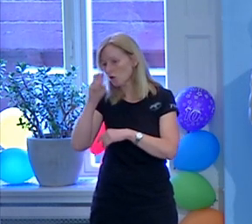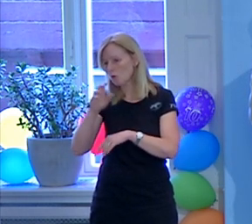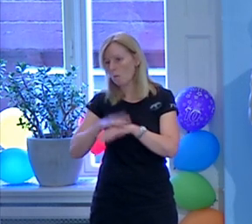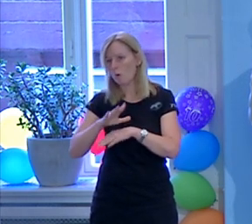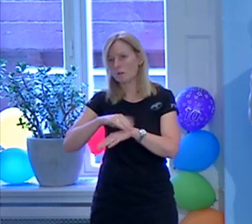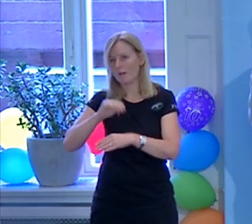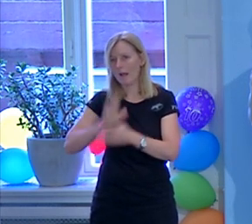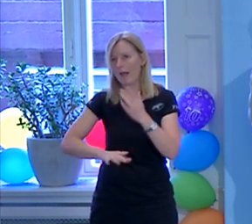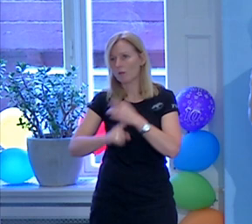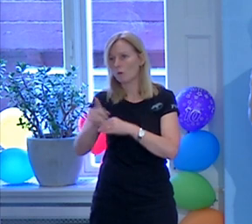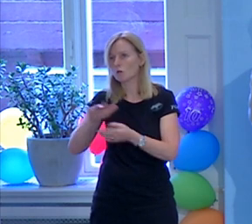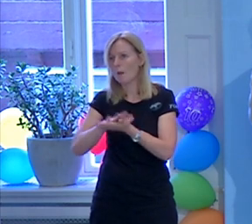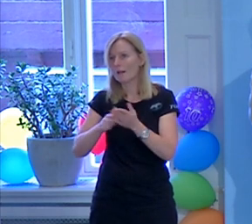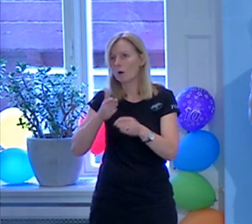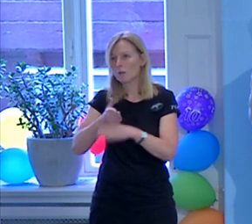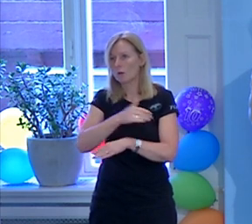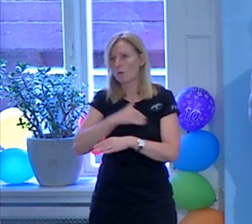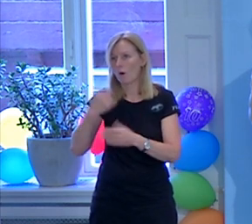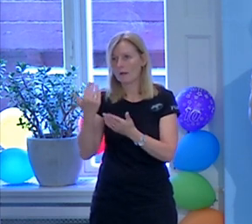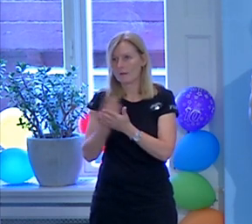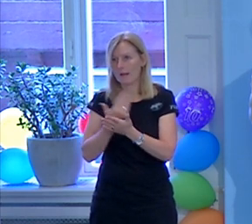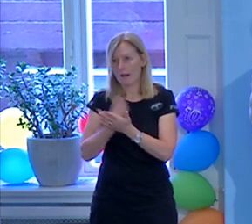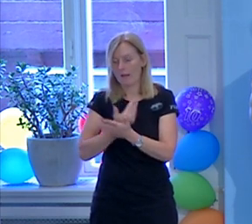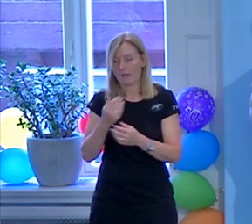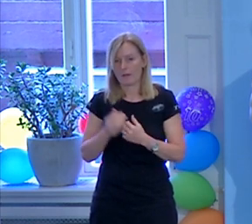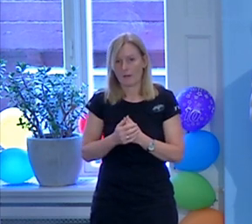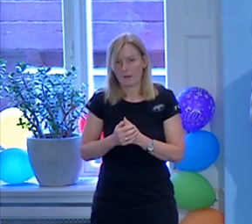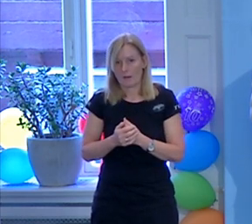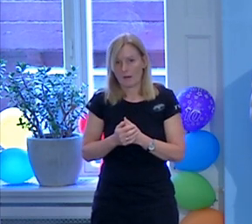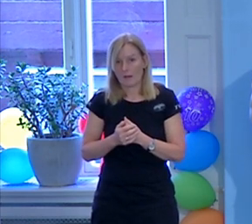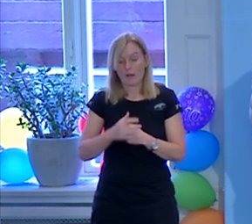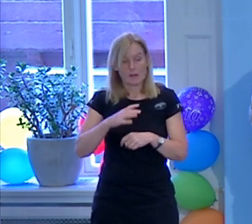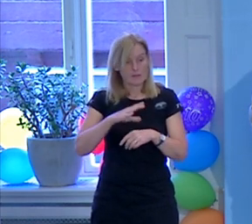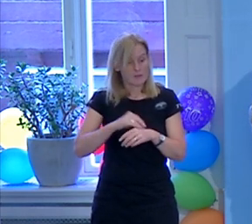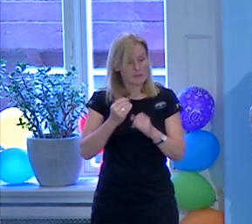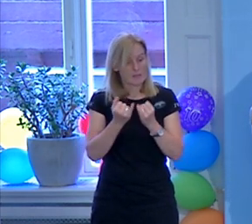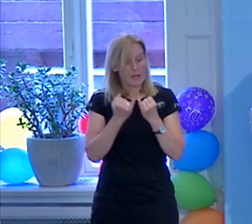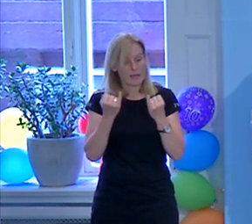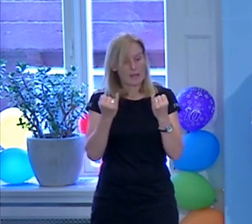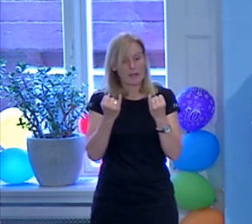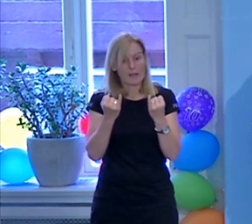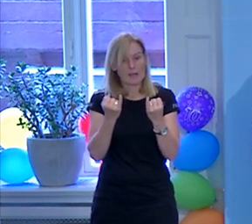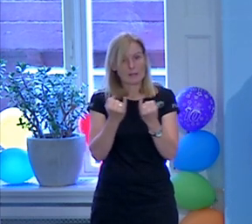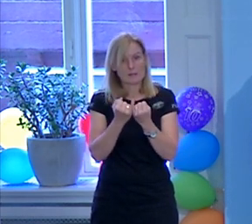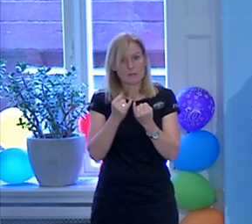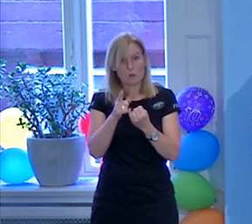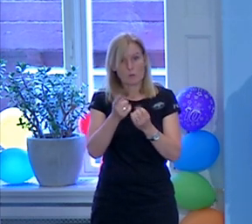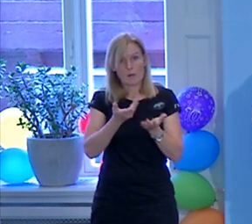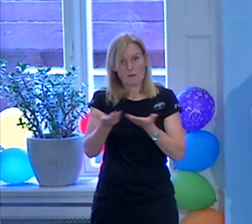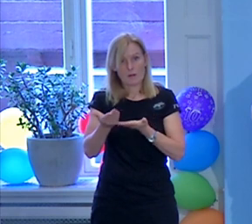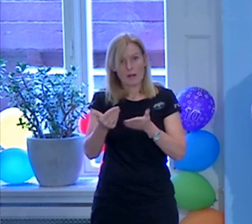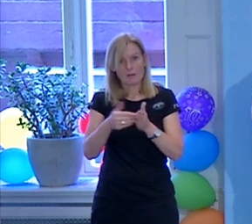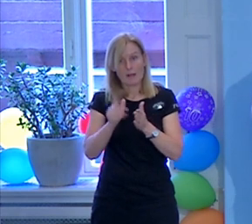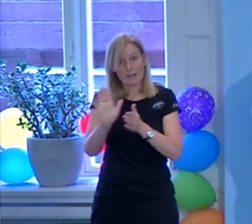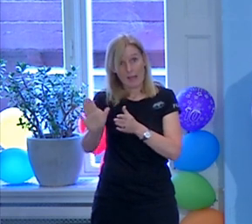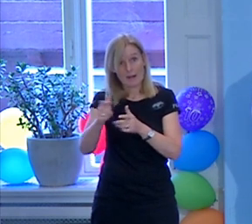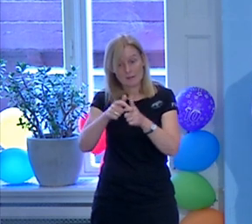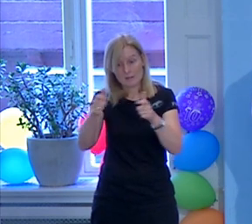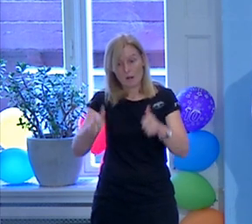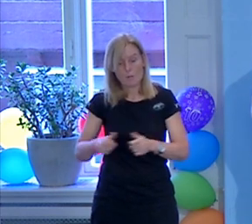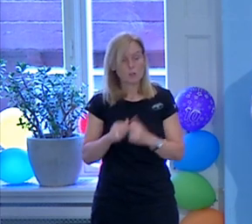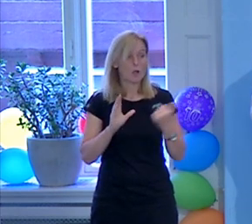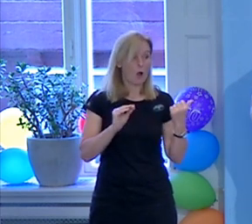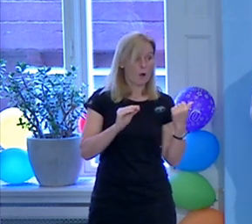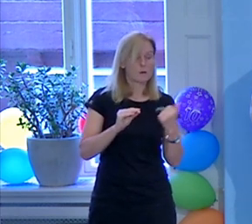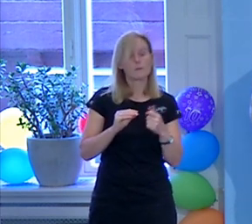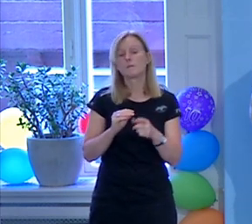som har aldrig varit här. Så att Svenska institutet refererar du till? En rapport? Ja, det är på nyheter.